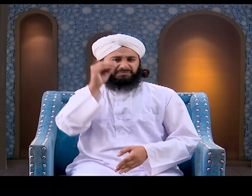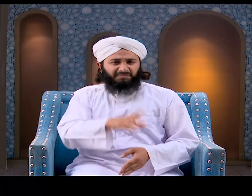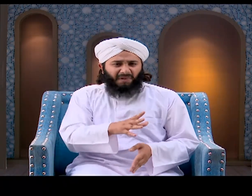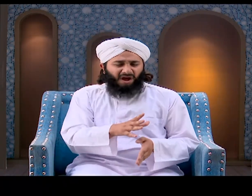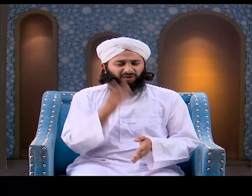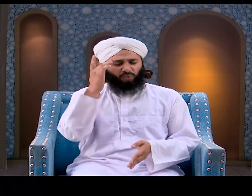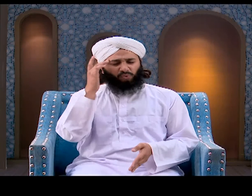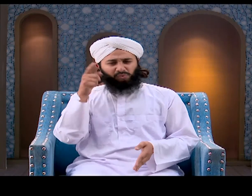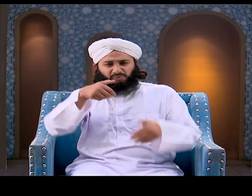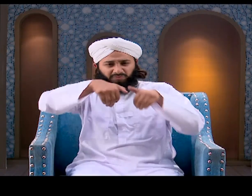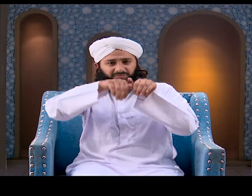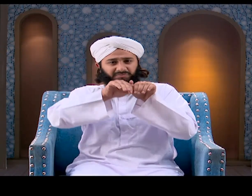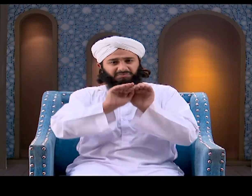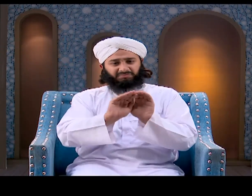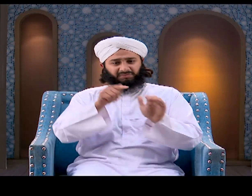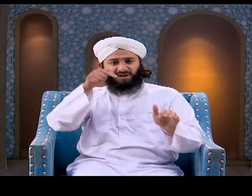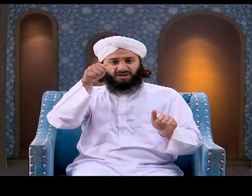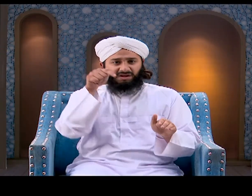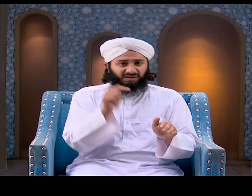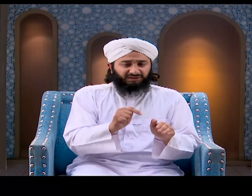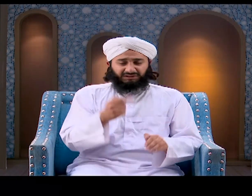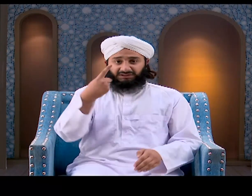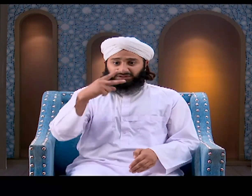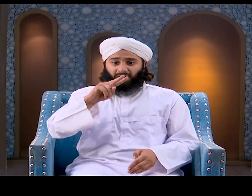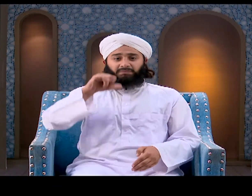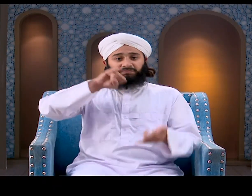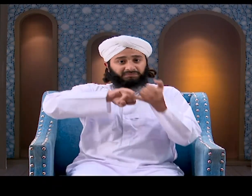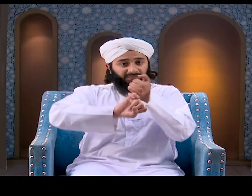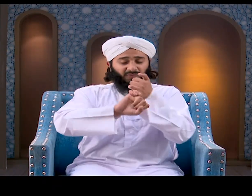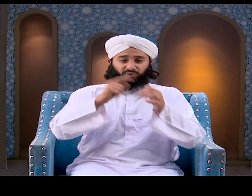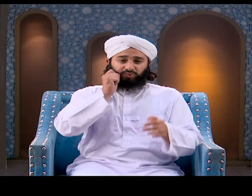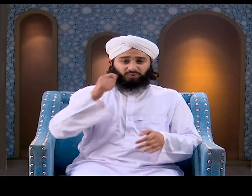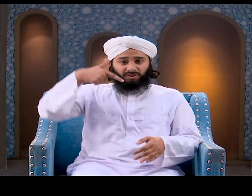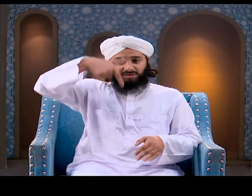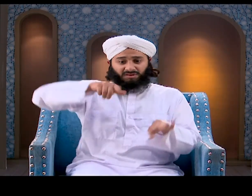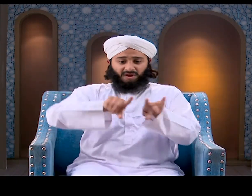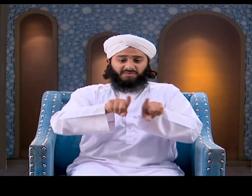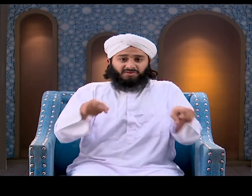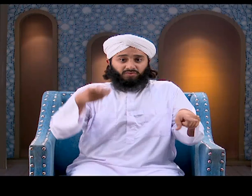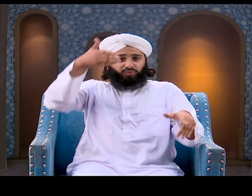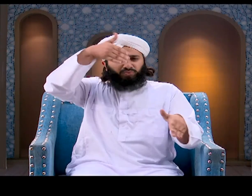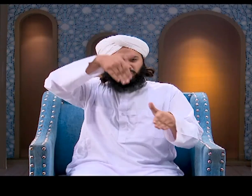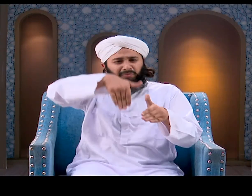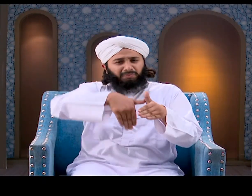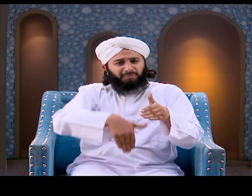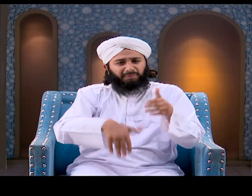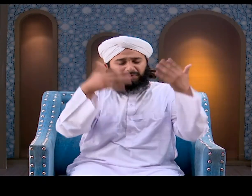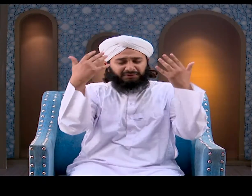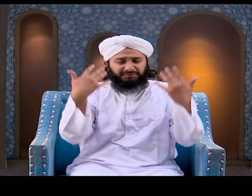یہاں تک کہ قبر یعنی مقام سجین جو 7 زمینوں کے نیچے ہے وہاں پر پہنچ جاتی ہے۔ نسائی شریف کی حدیث